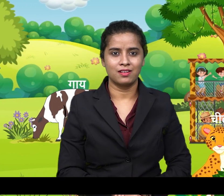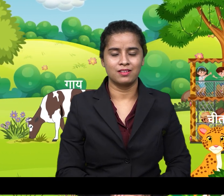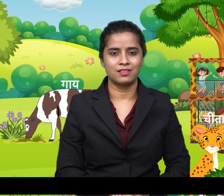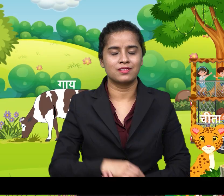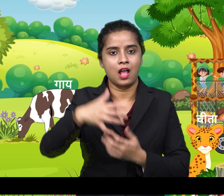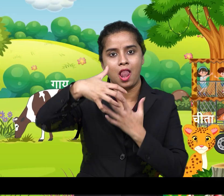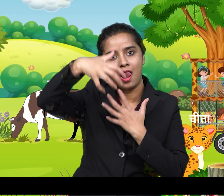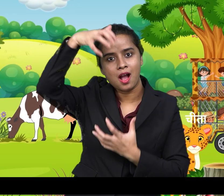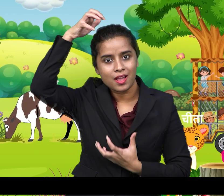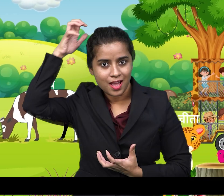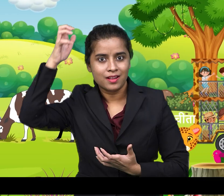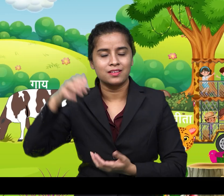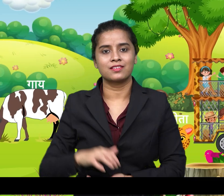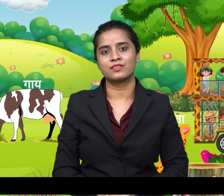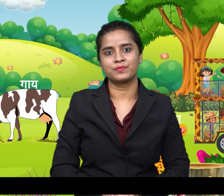शेर,